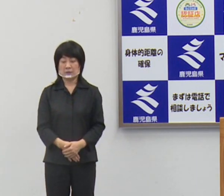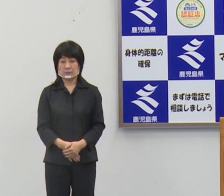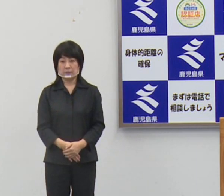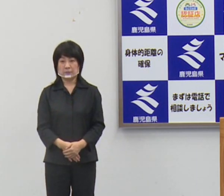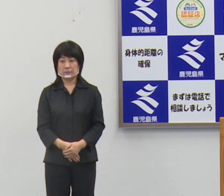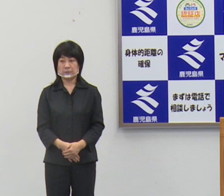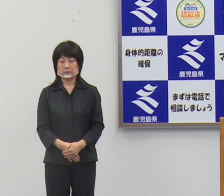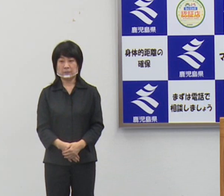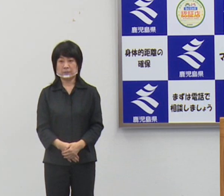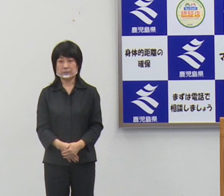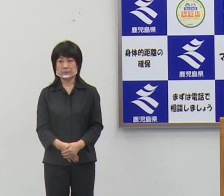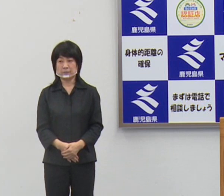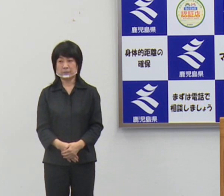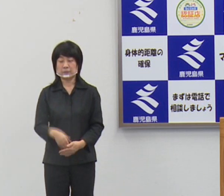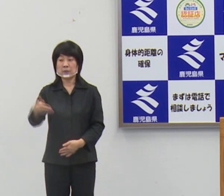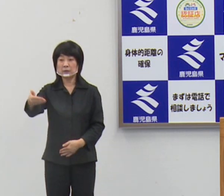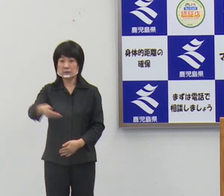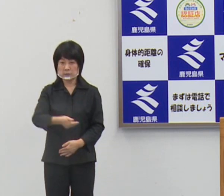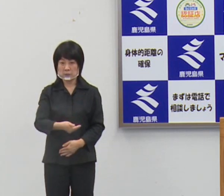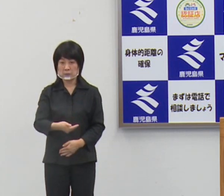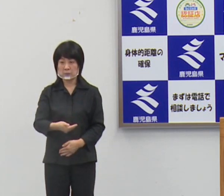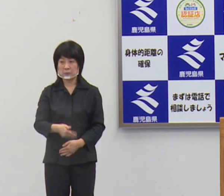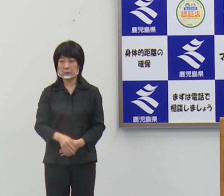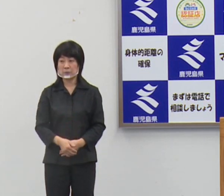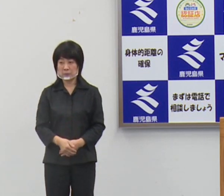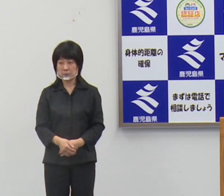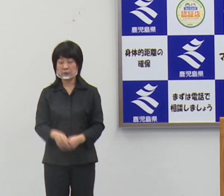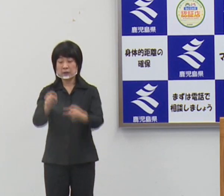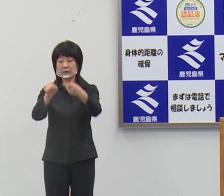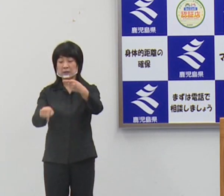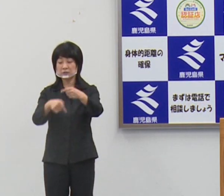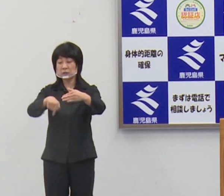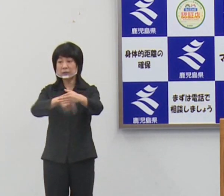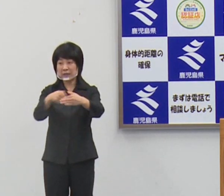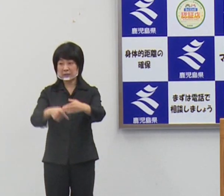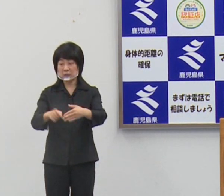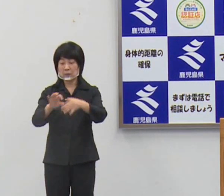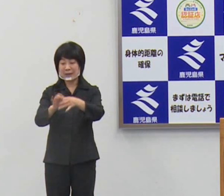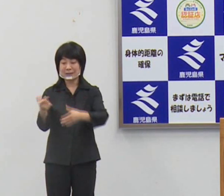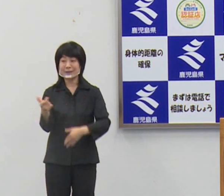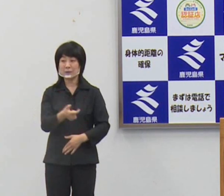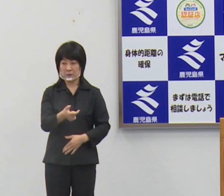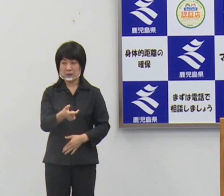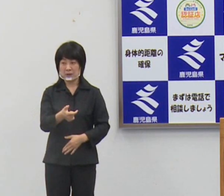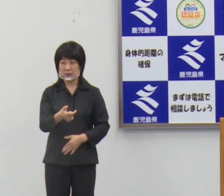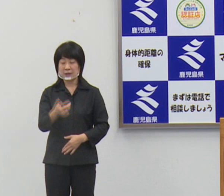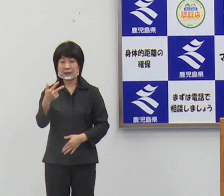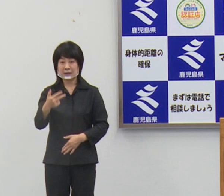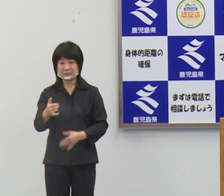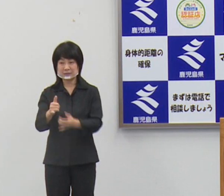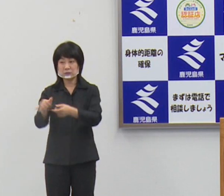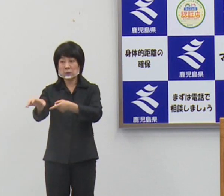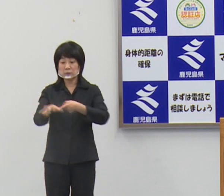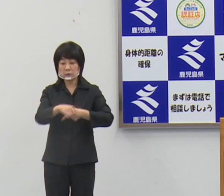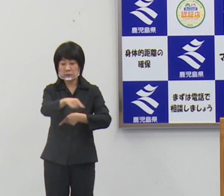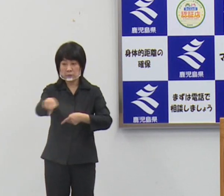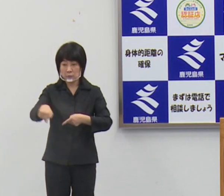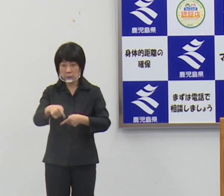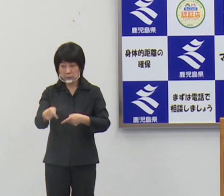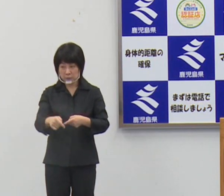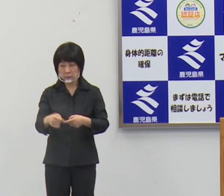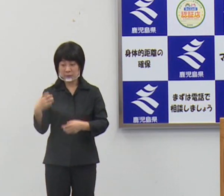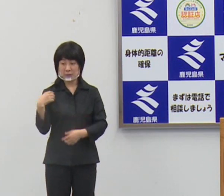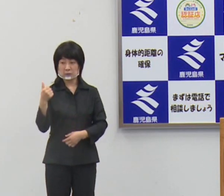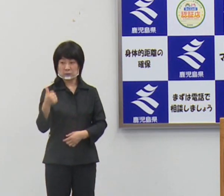とうございます。それから町内の連携強化のお話がありましたけれども、市町村ごとの担当者を配置するという対